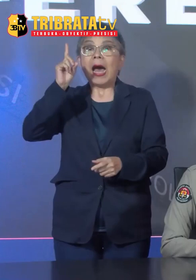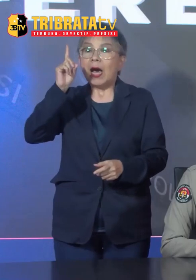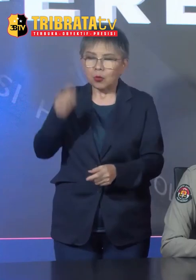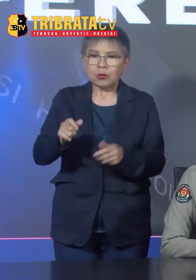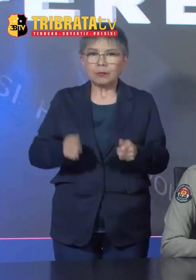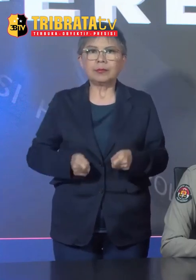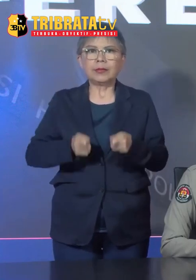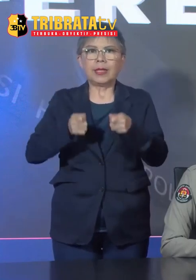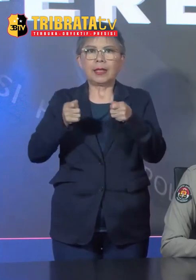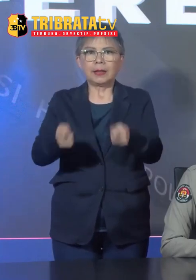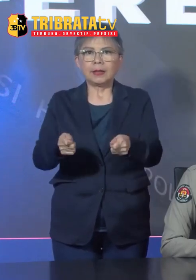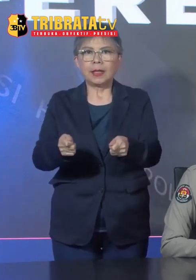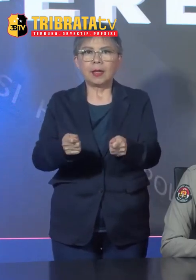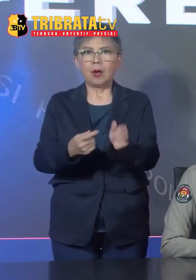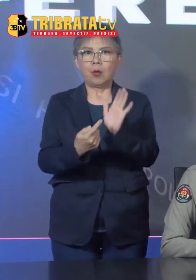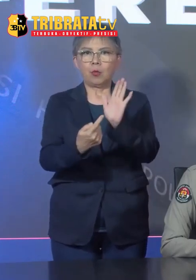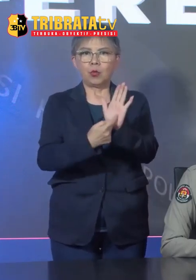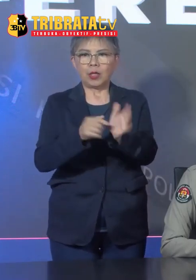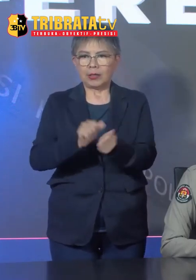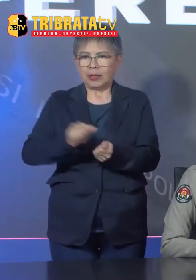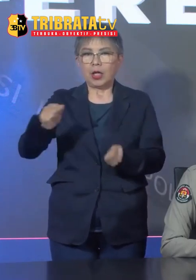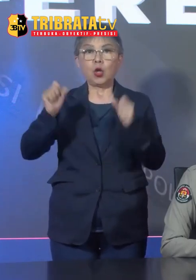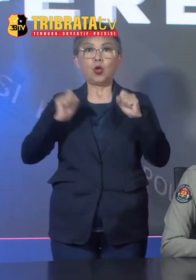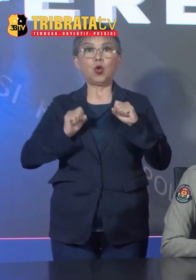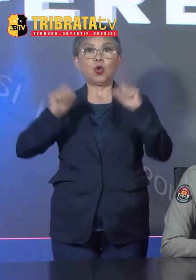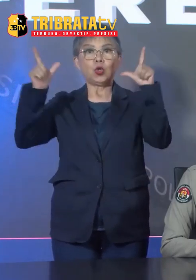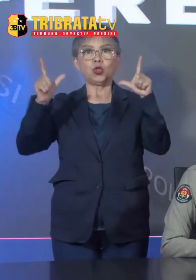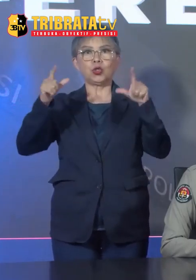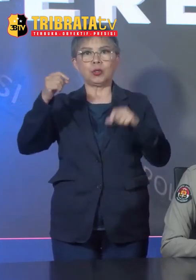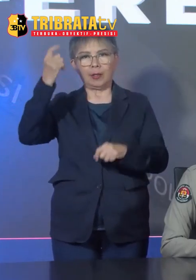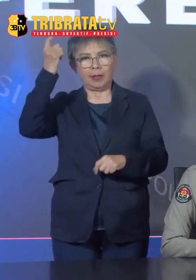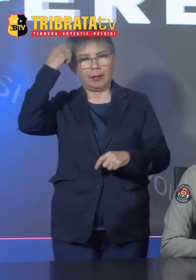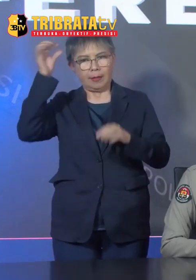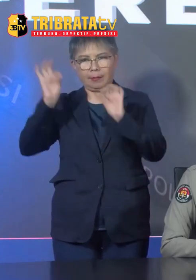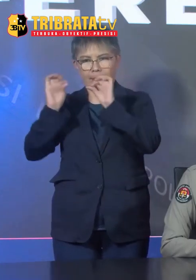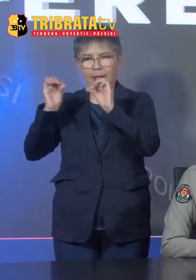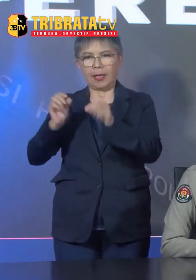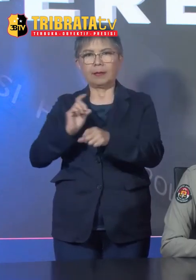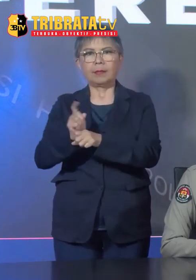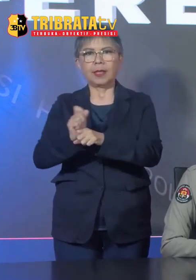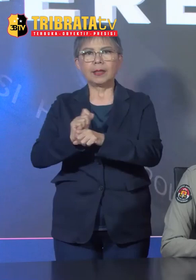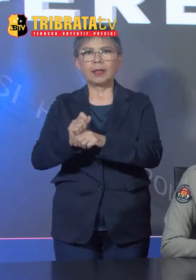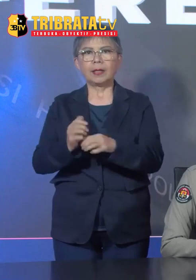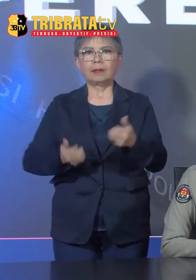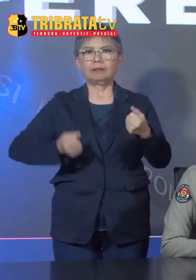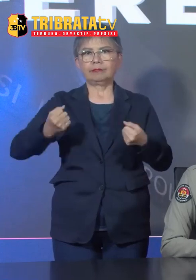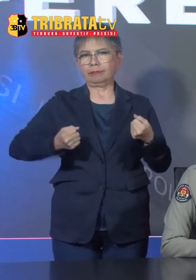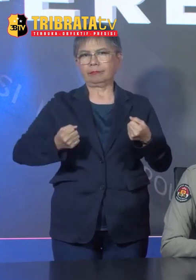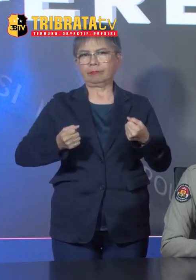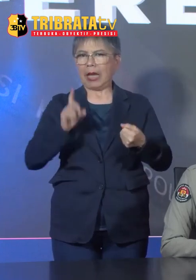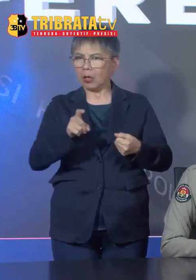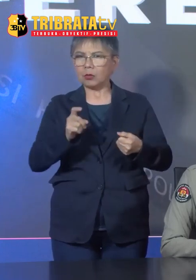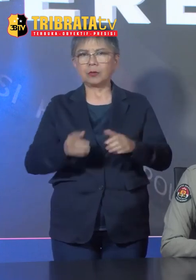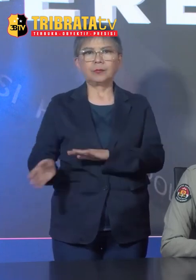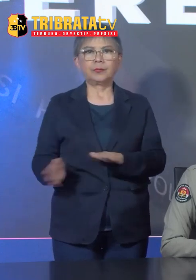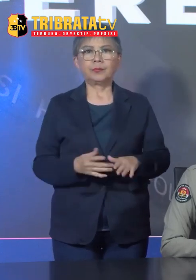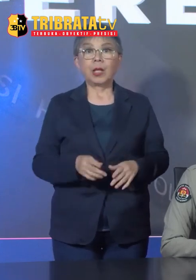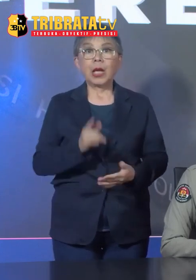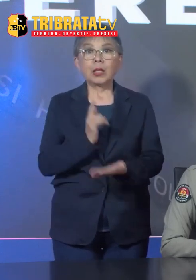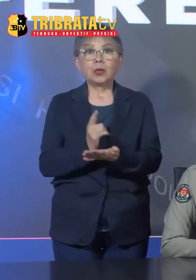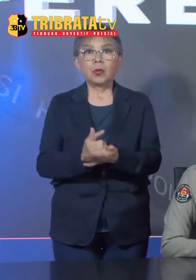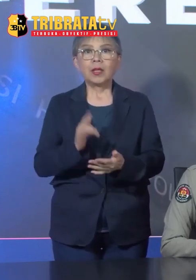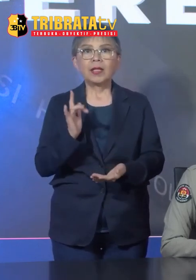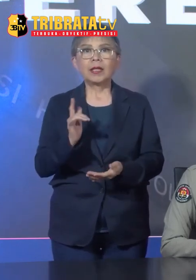menyerahkan tanda bukti sertifikat lulus Pendidikan dan Pelatihan mengemudi ketentuan